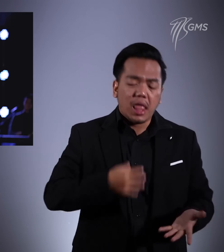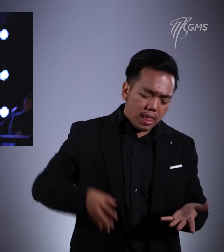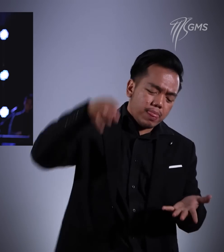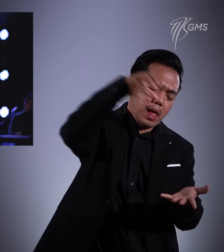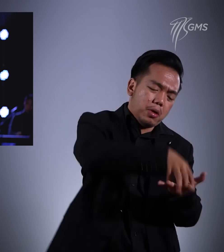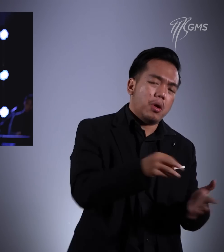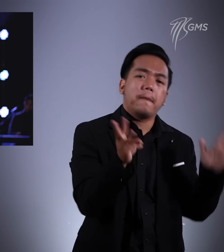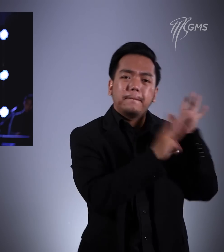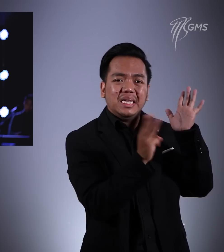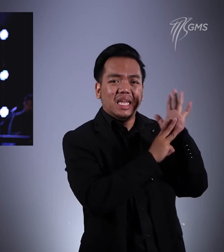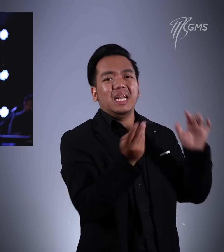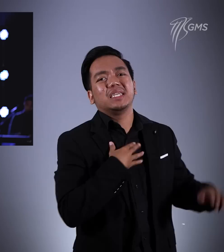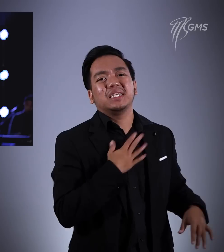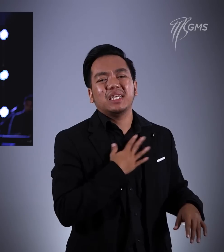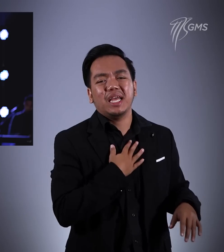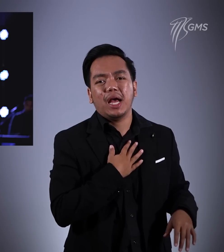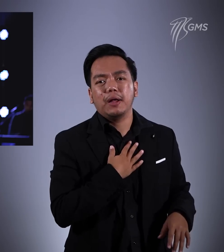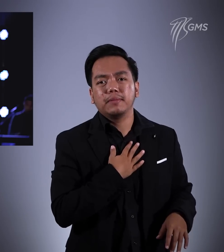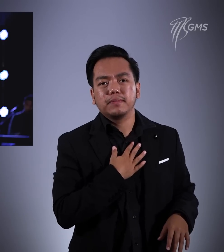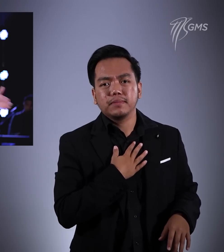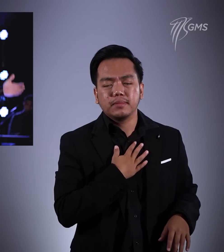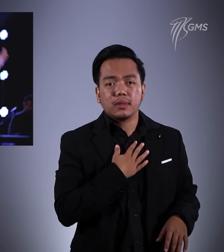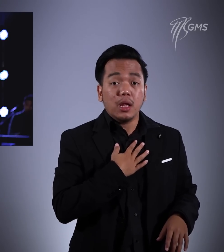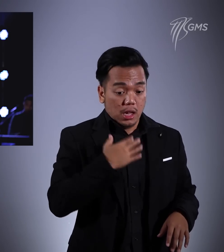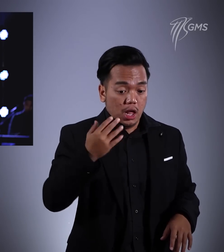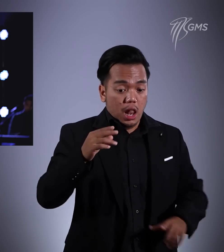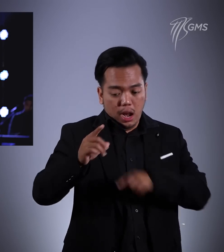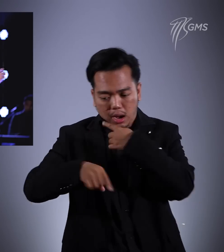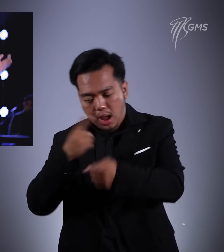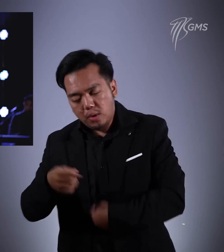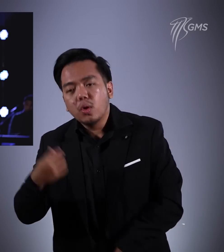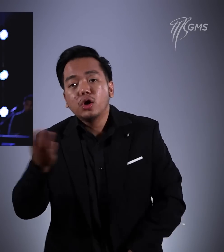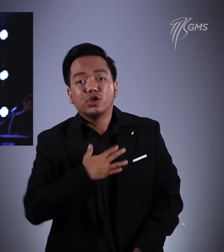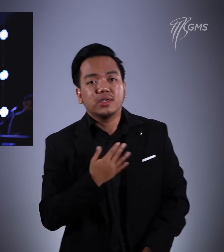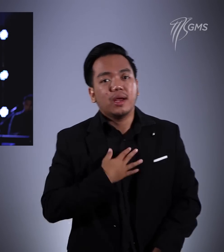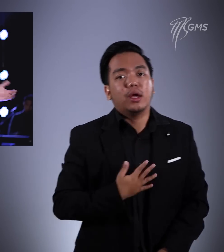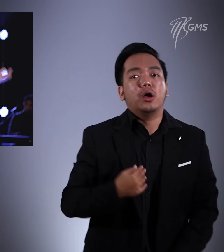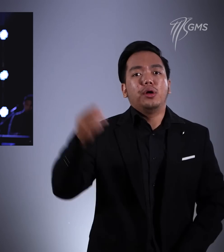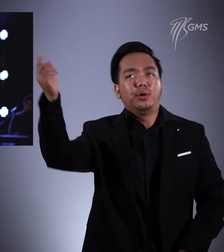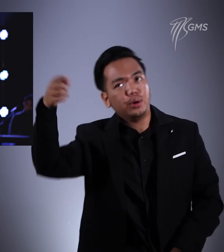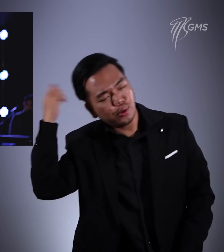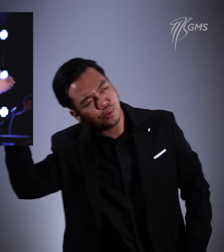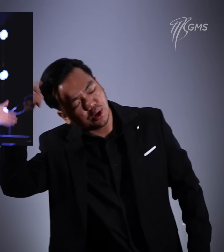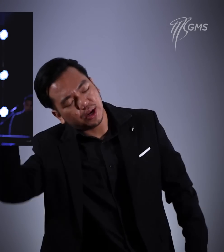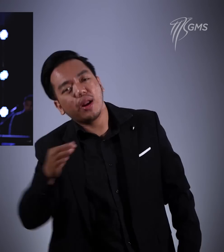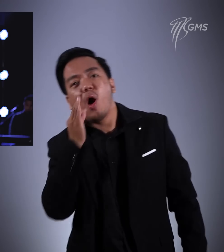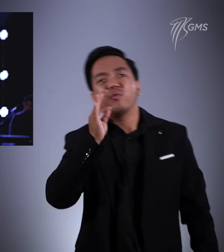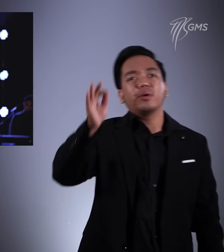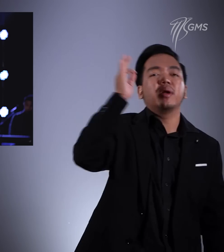rohani. Saya akan renungkan semua firman-firman tentang Gideon, tentang